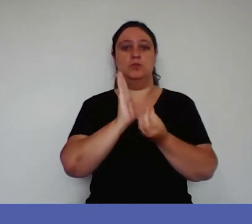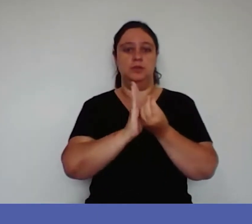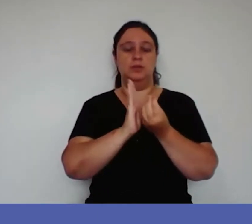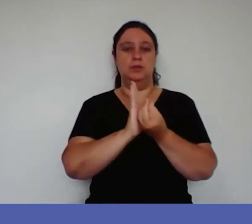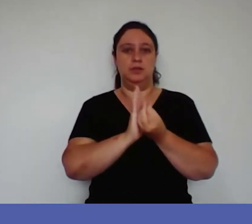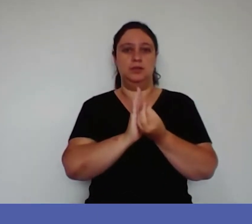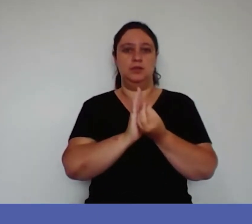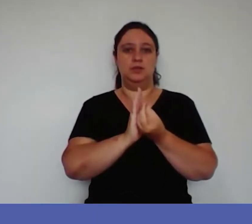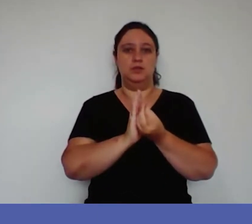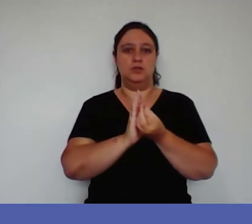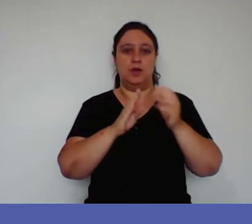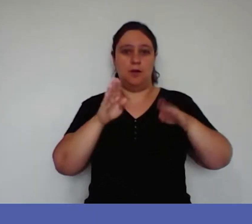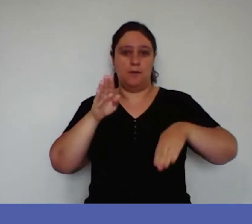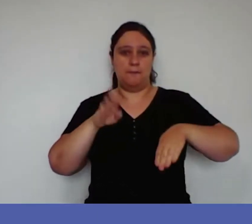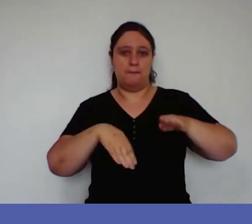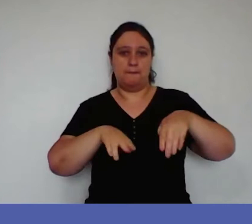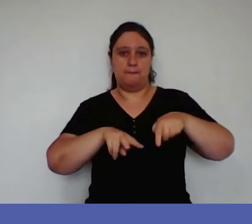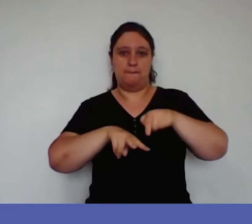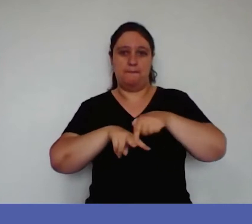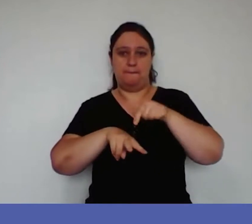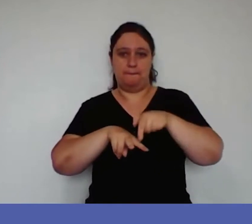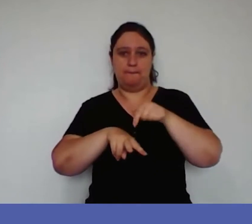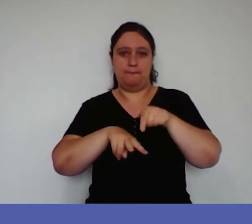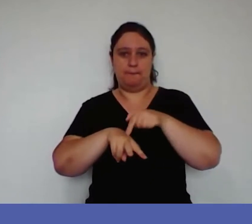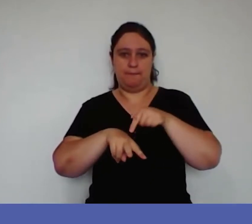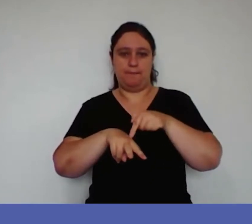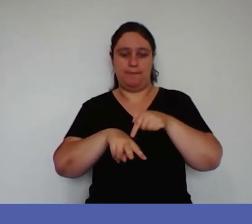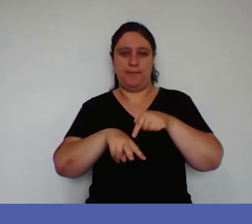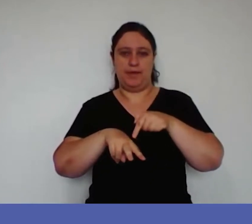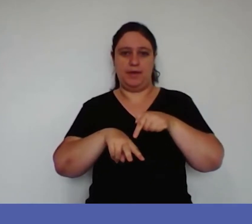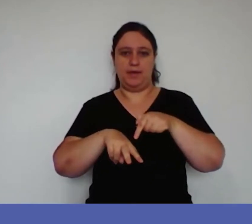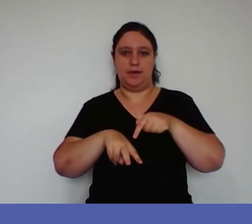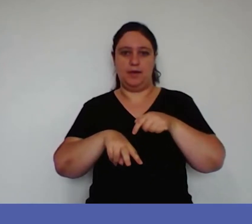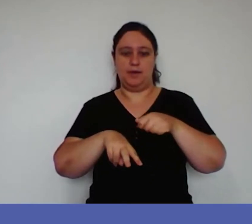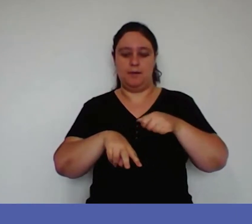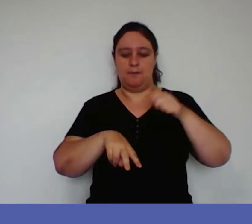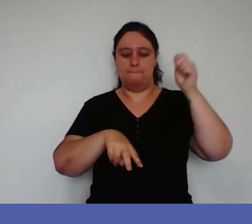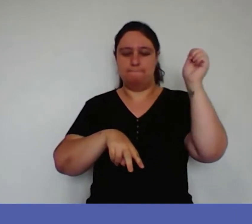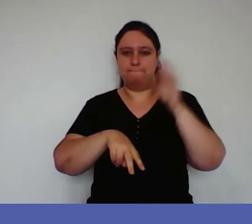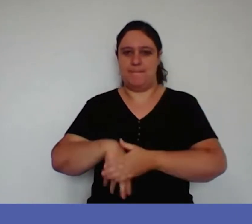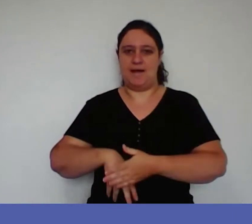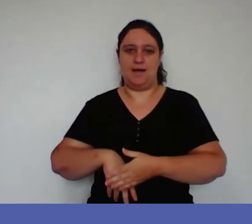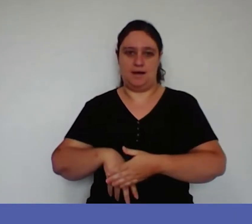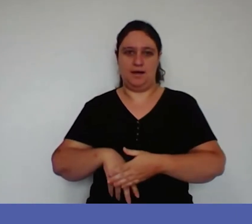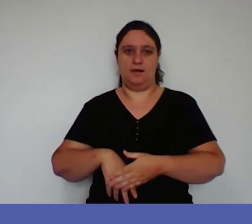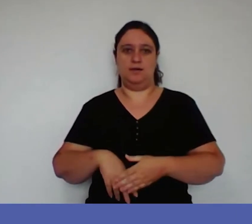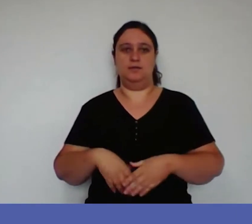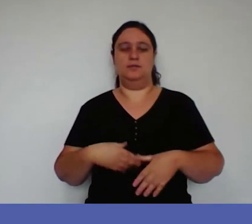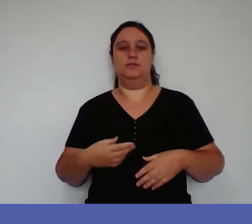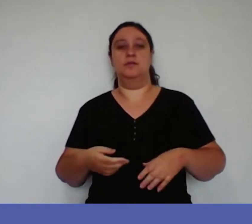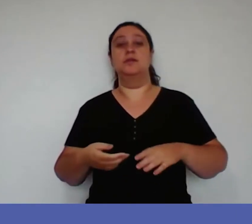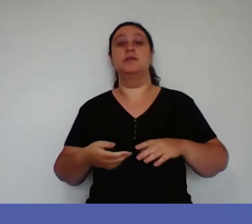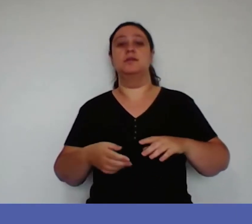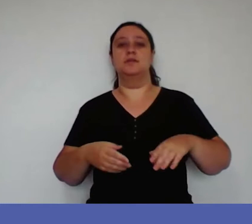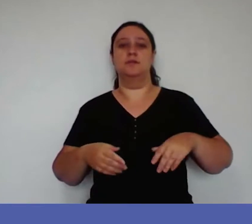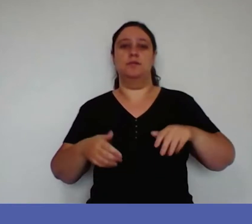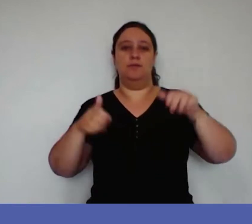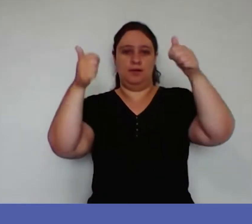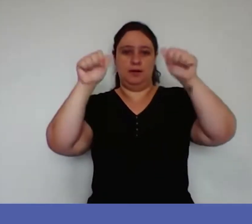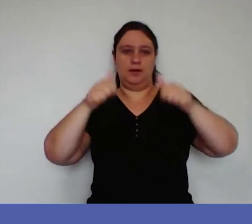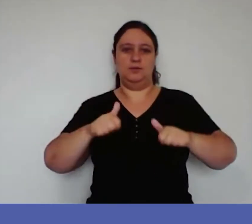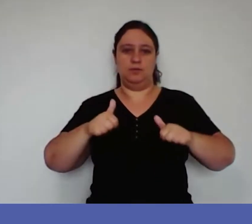ferro, parte barro, em Daniel capítulo 2, e essa estátua será derrubada